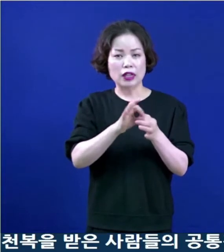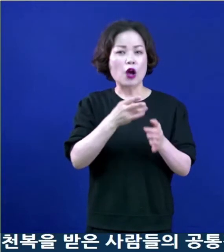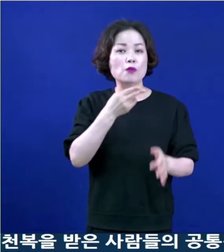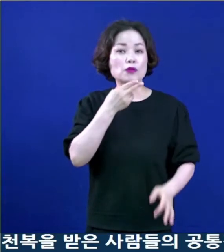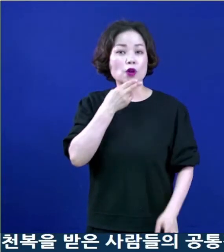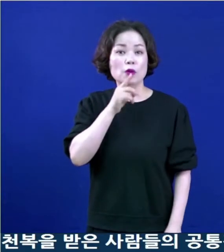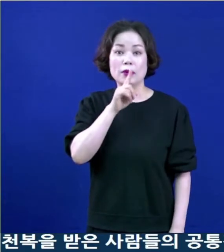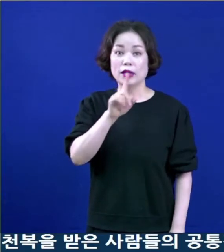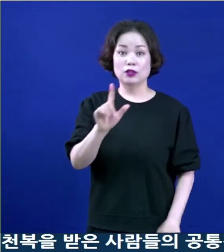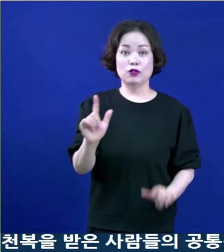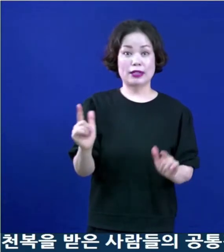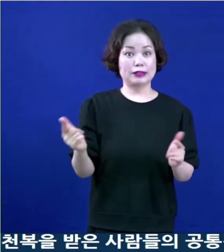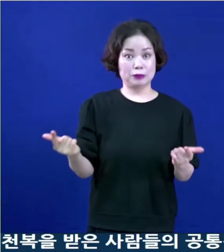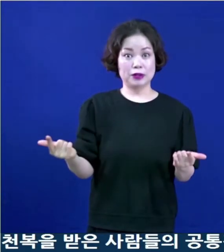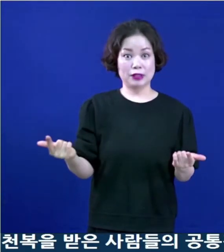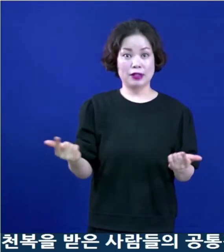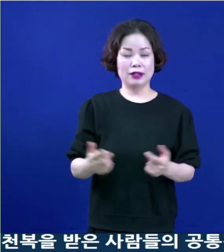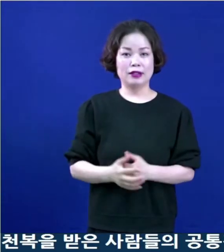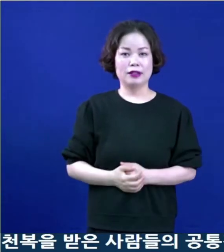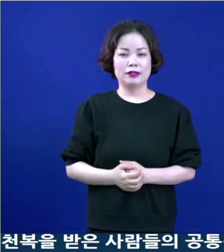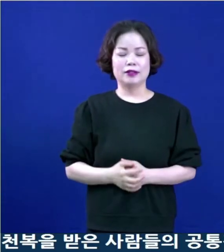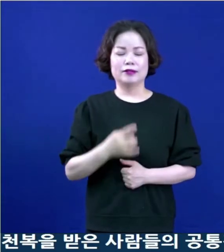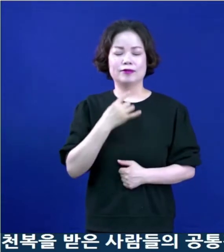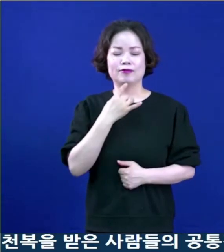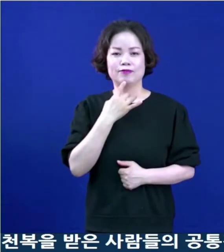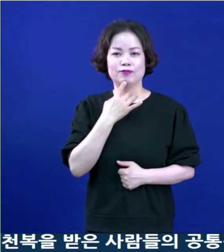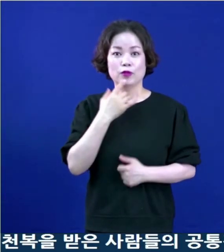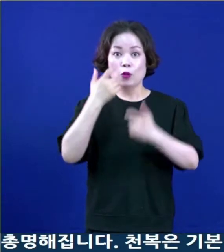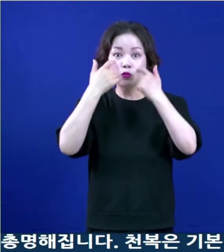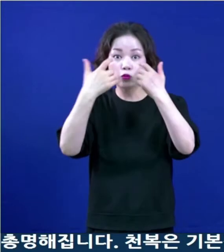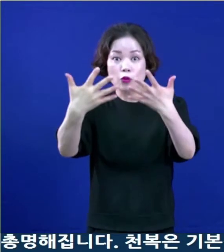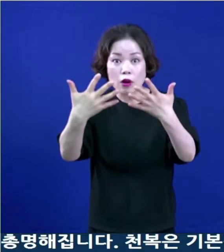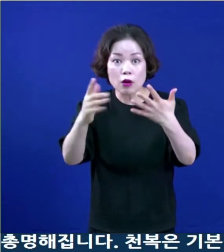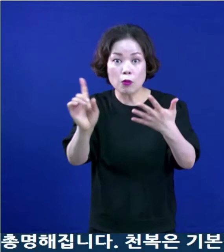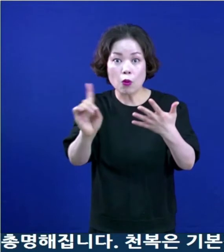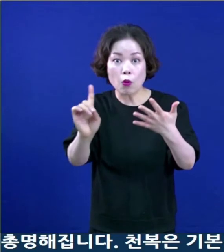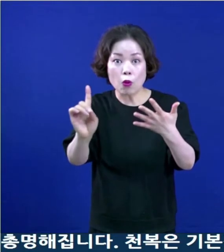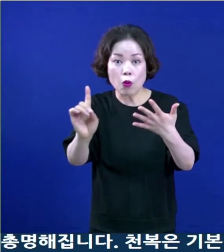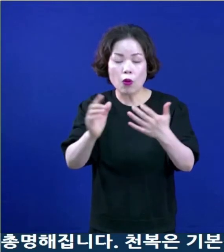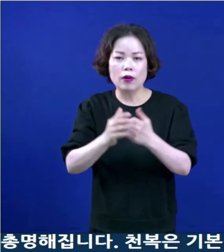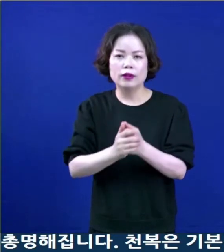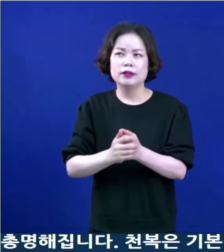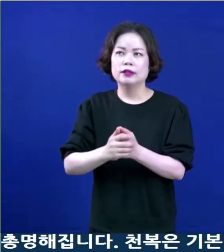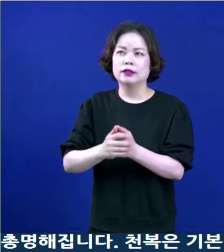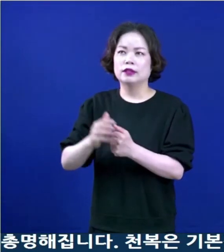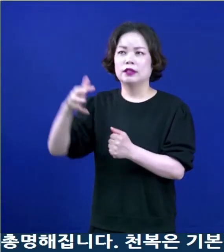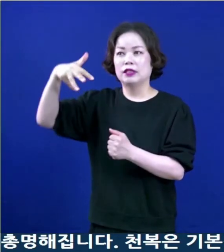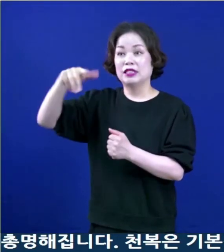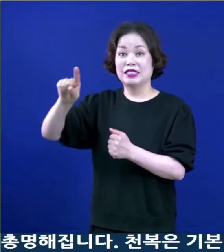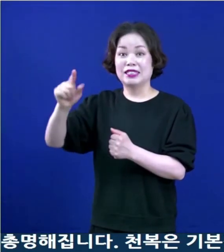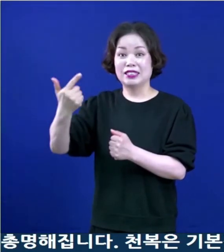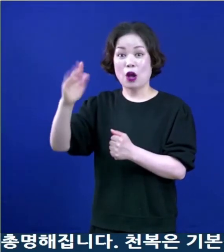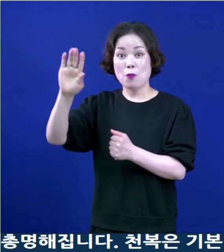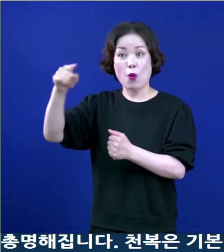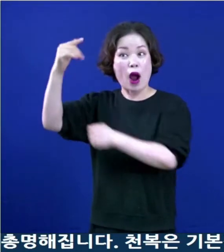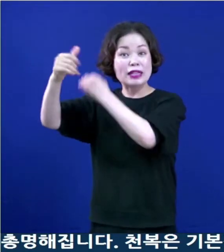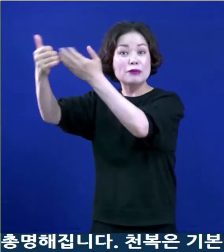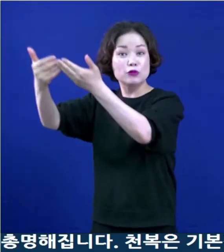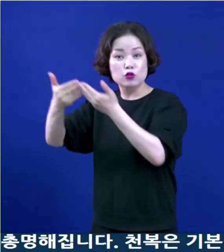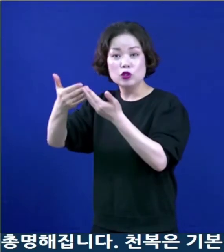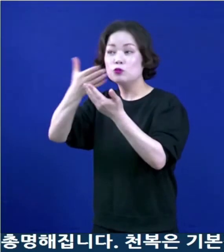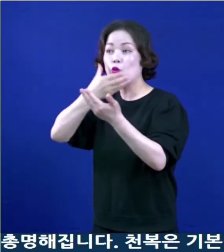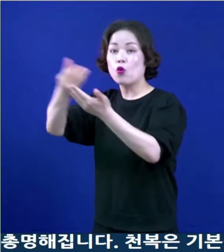얘기할 수도 없습니다. 다만 분명한 것은 천복을 받게